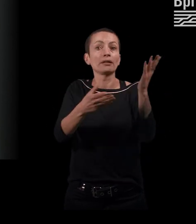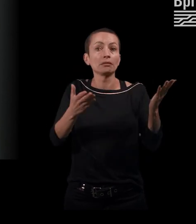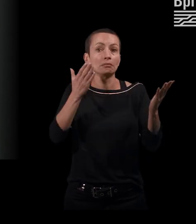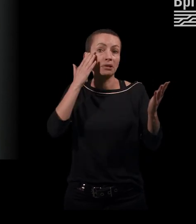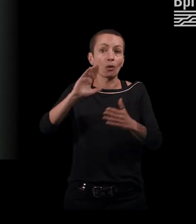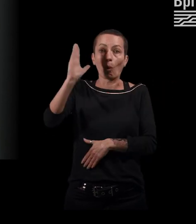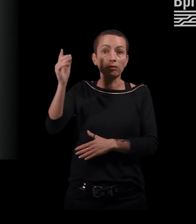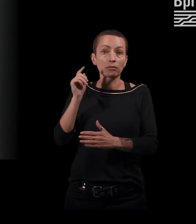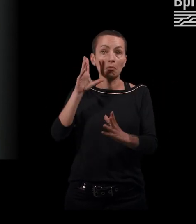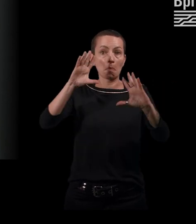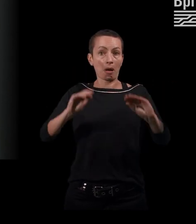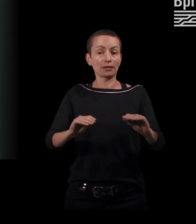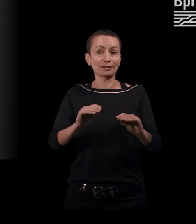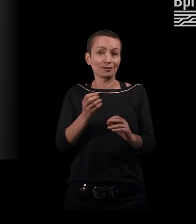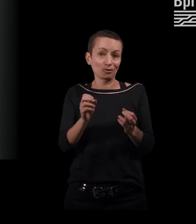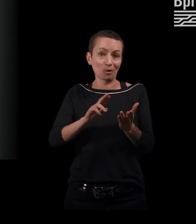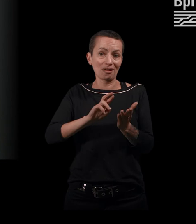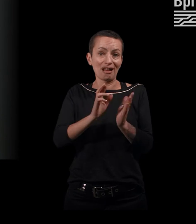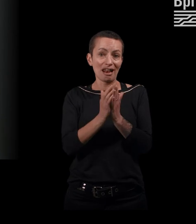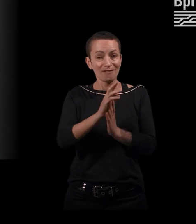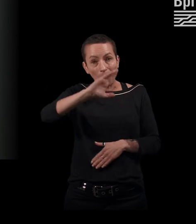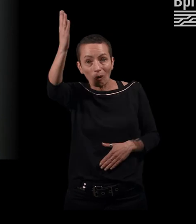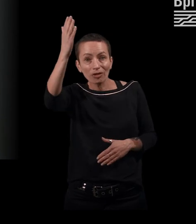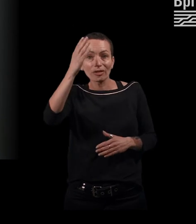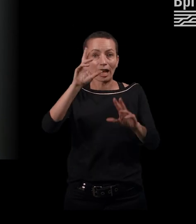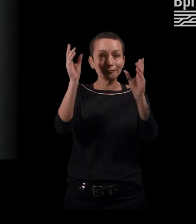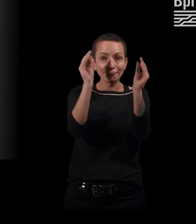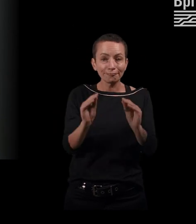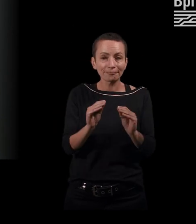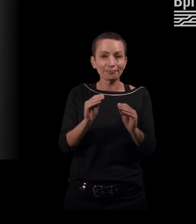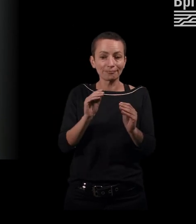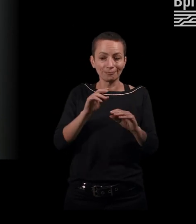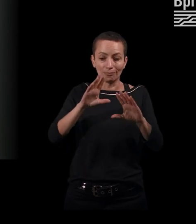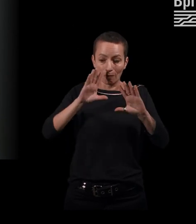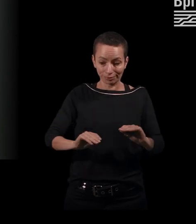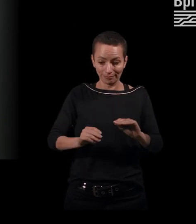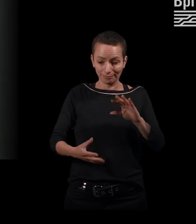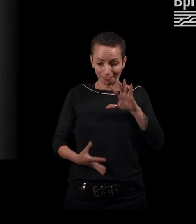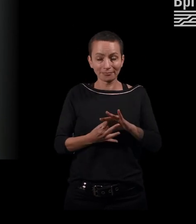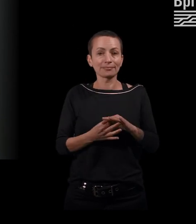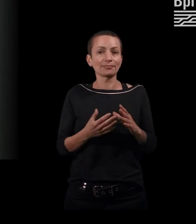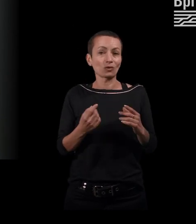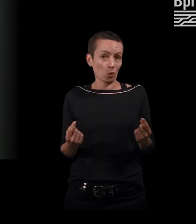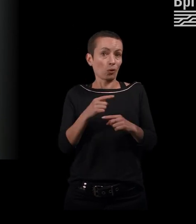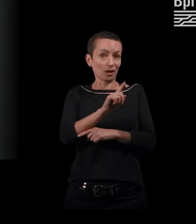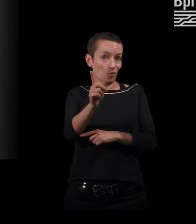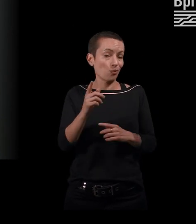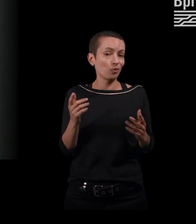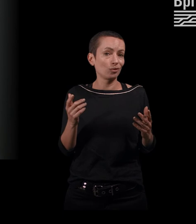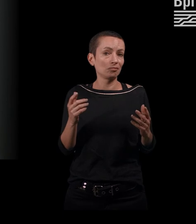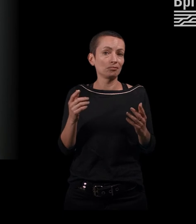ailleurs, j'aurais écrit un autre livre sur le lieu où j'aurais été. Donc non, au contraire, en fait, l'exil